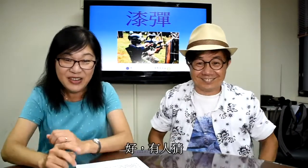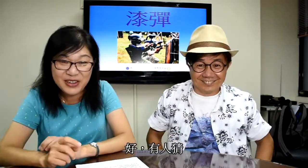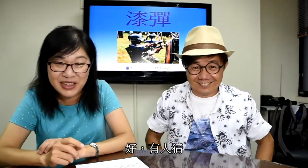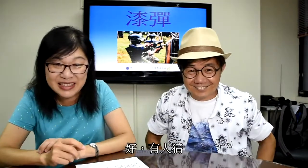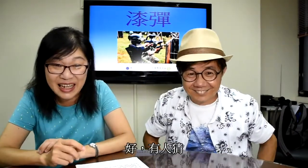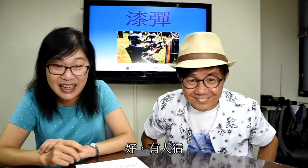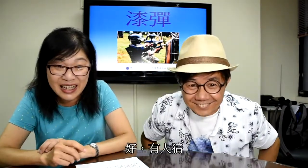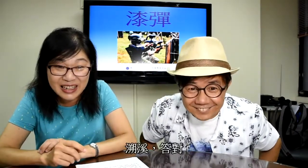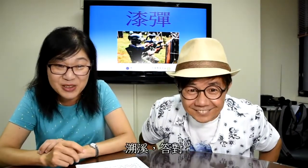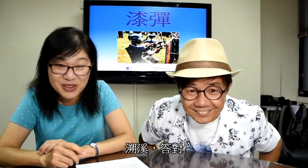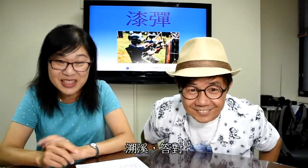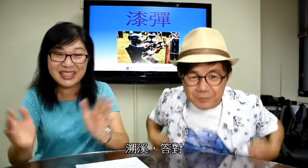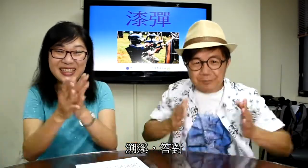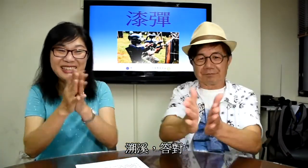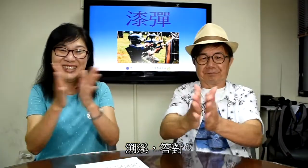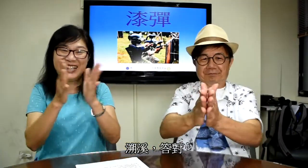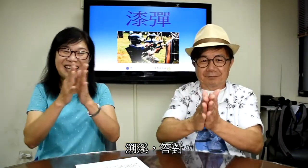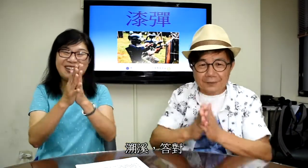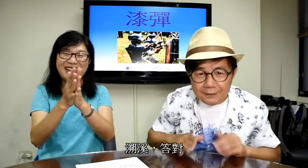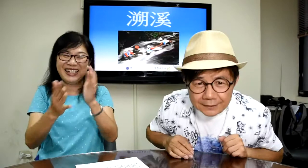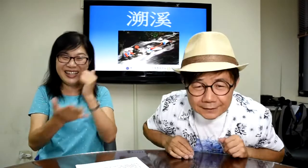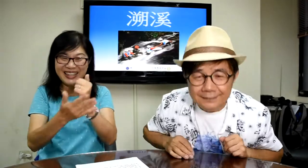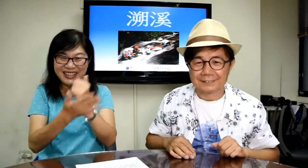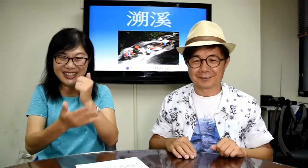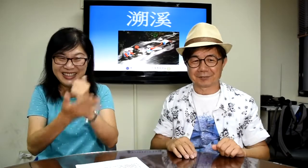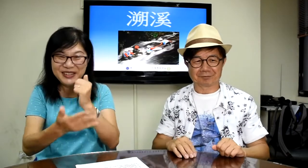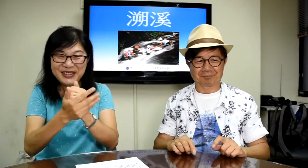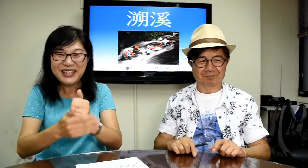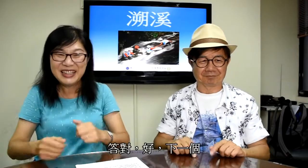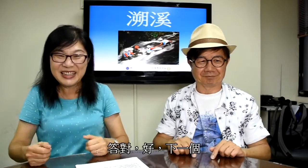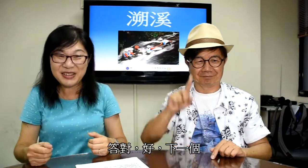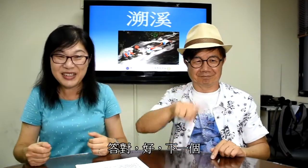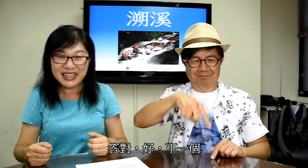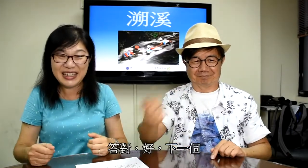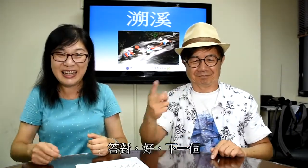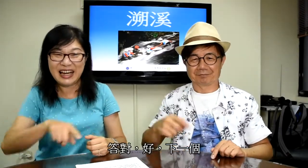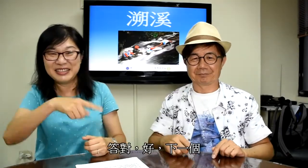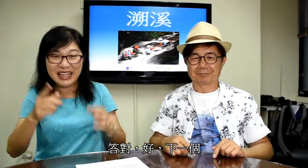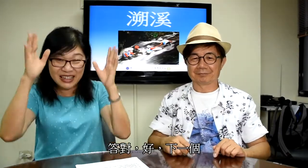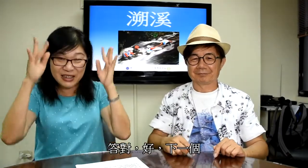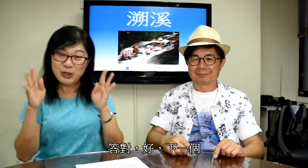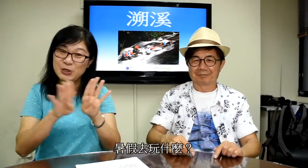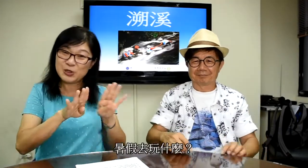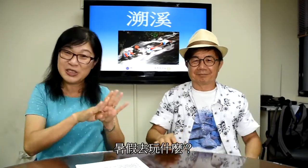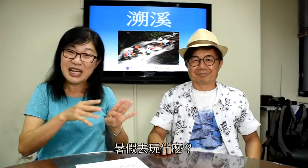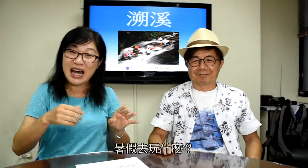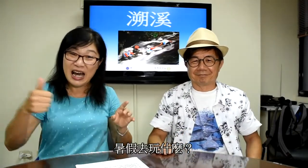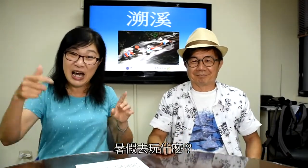有人猜，溯溪，答对，答对。好，下一个，暑假